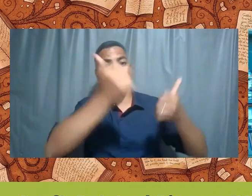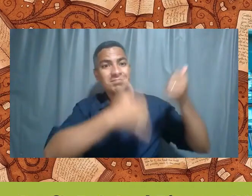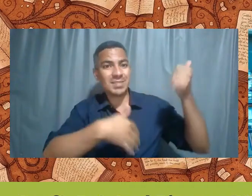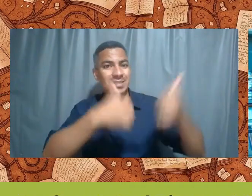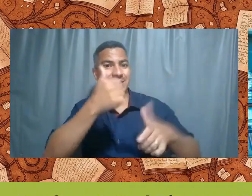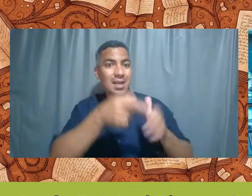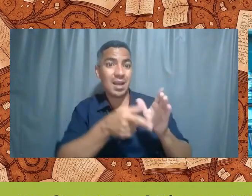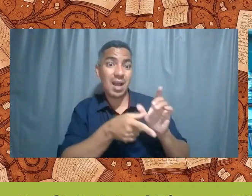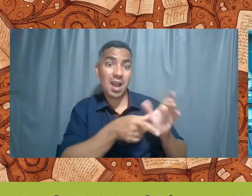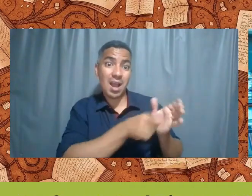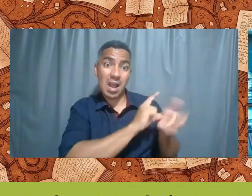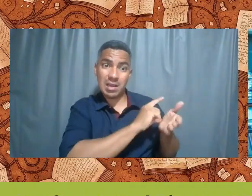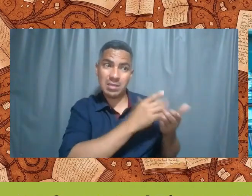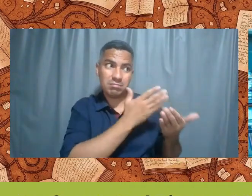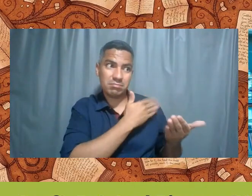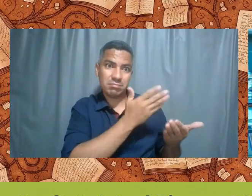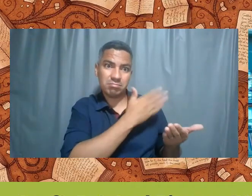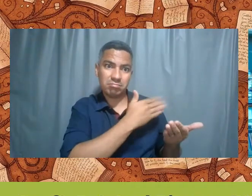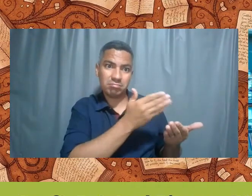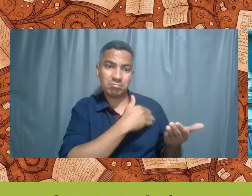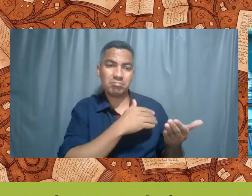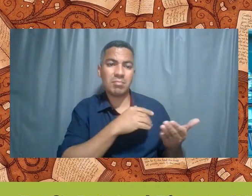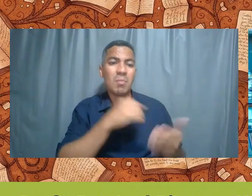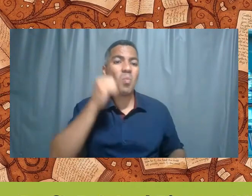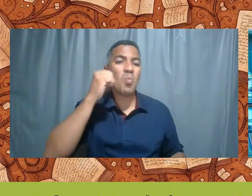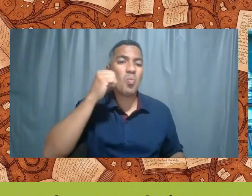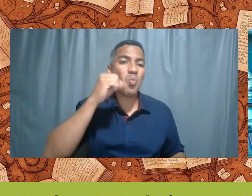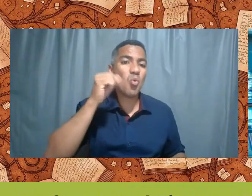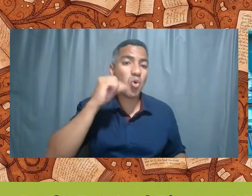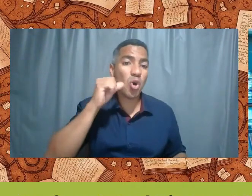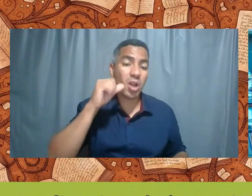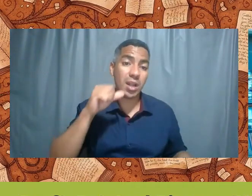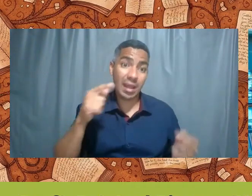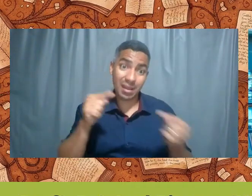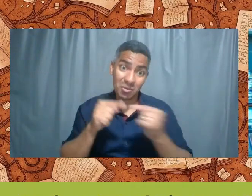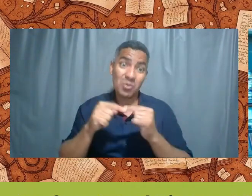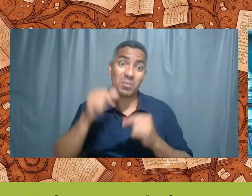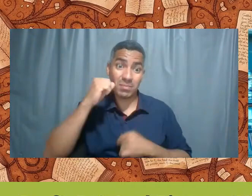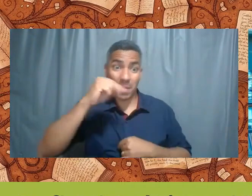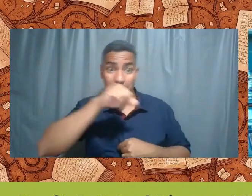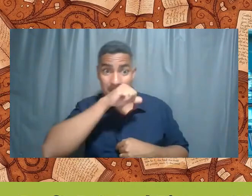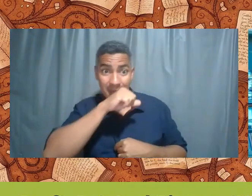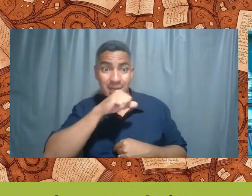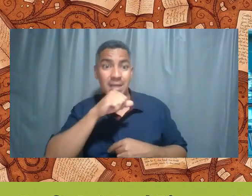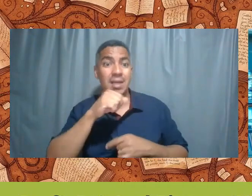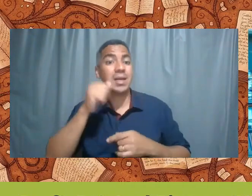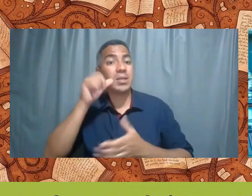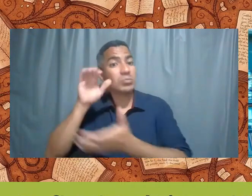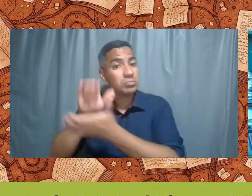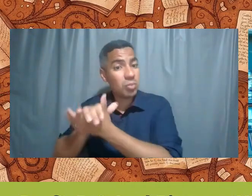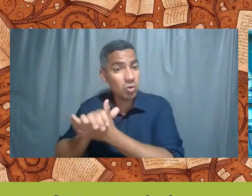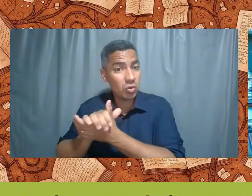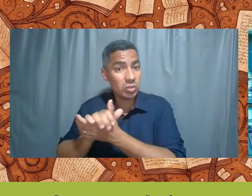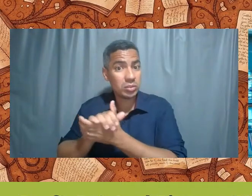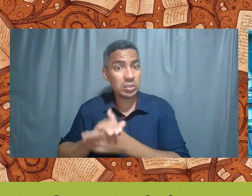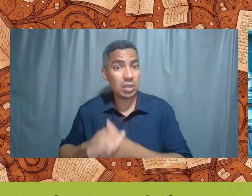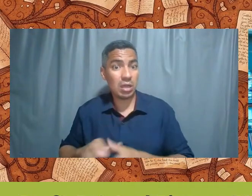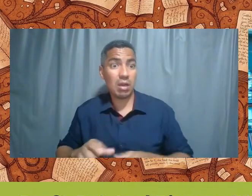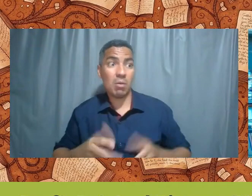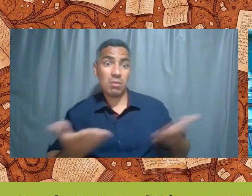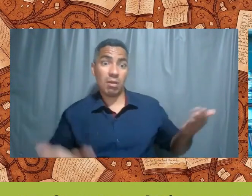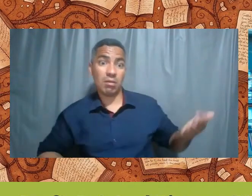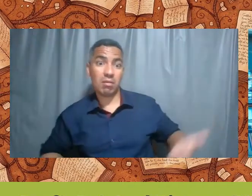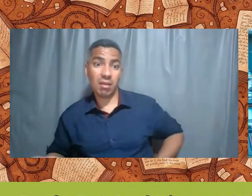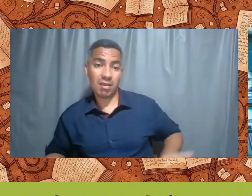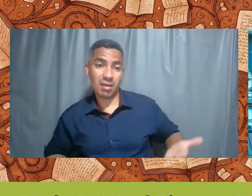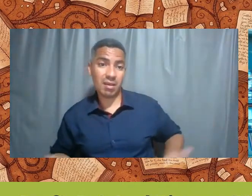anterior, as mulheres como mãe, como esposas e como servas da condição masculina, né, não dispunham